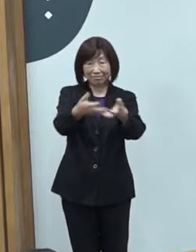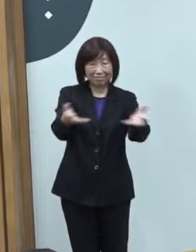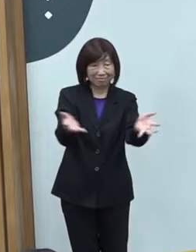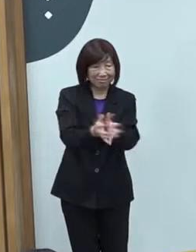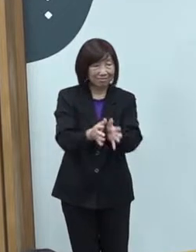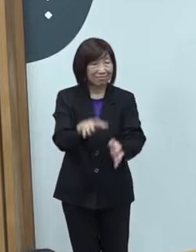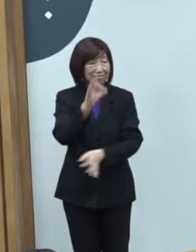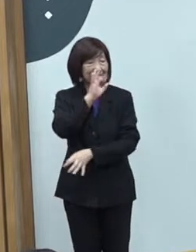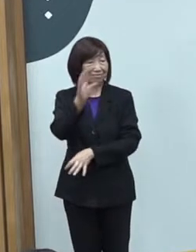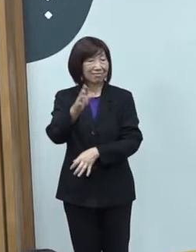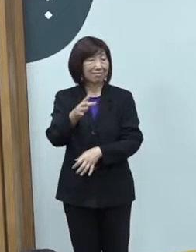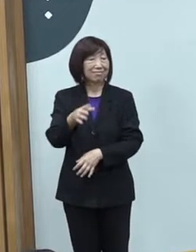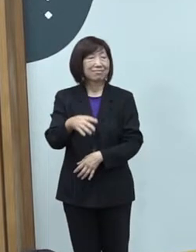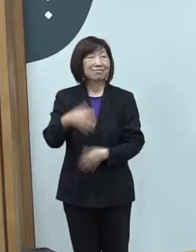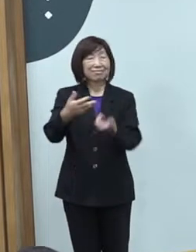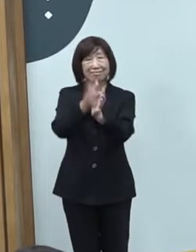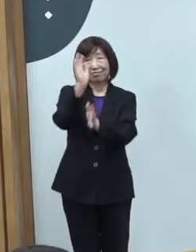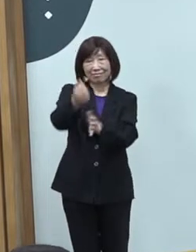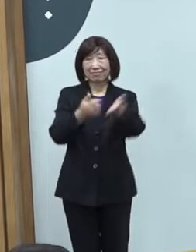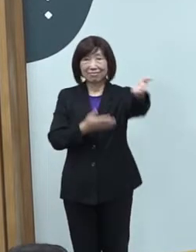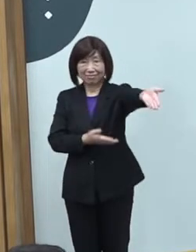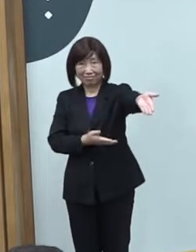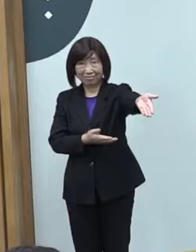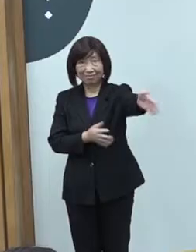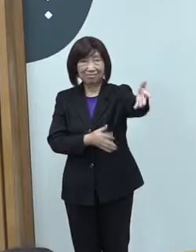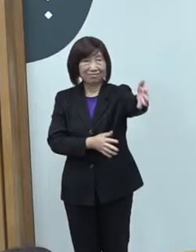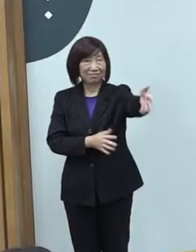组吴君泰组长，谢组长。